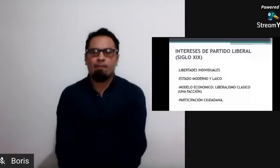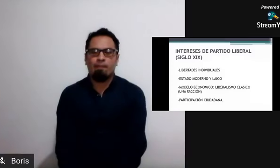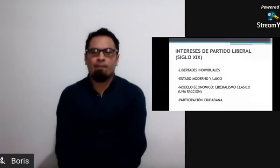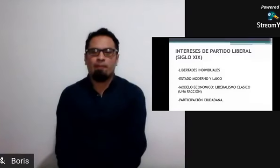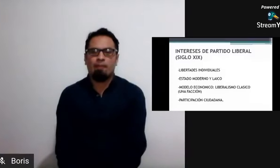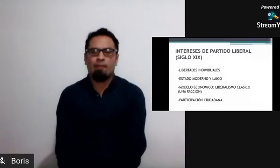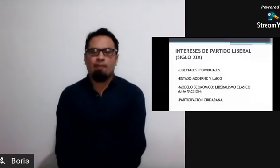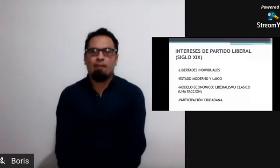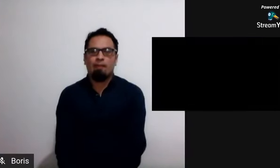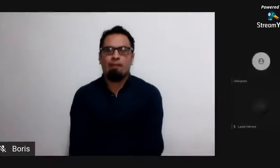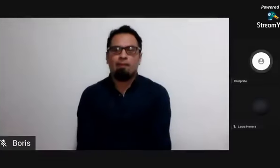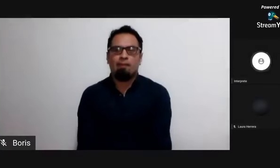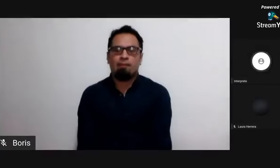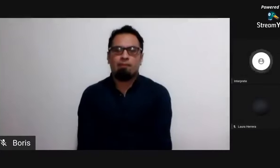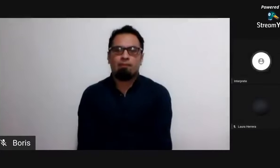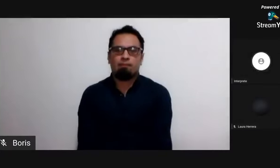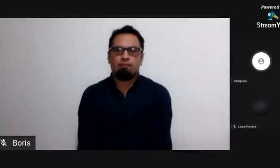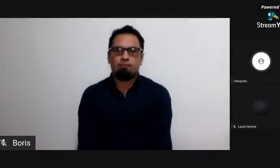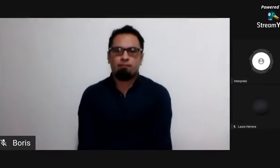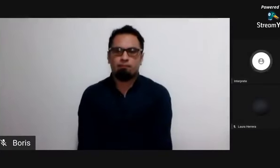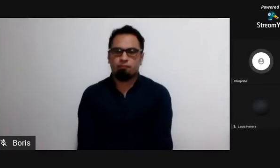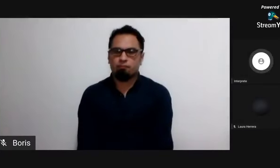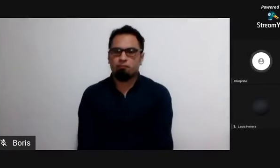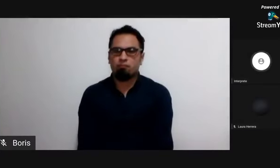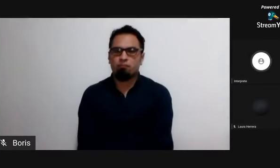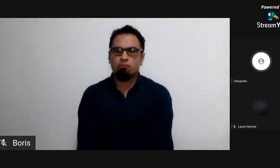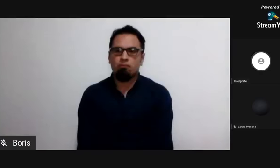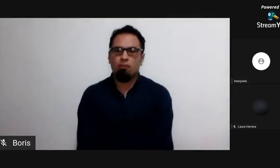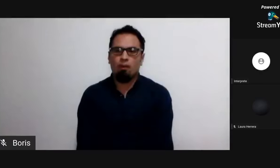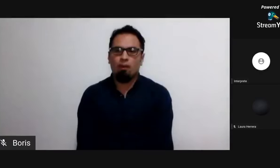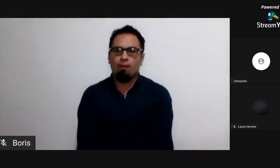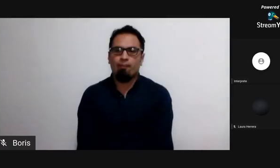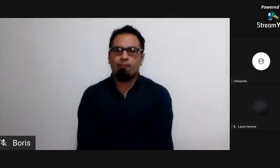de pasarme sus preguntas a través de Facebook.